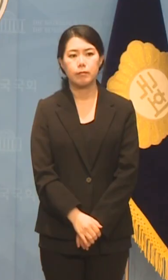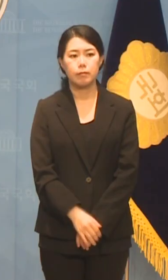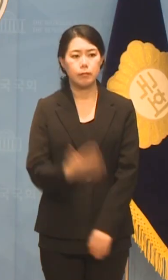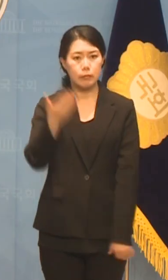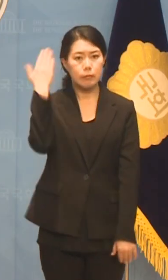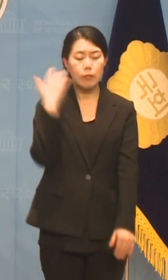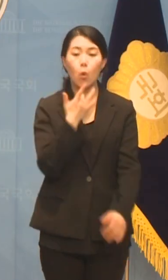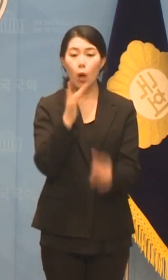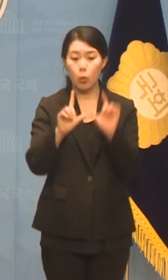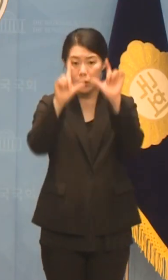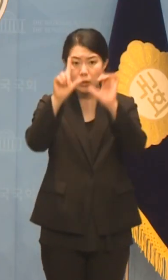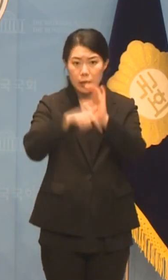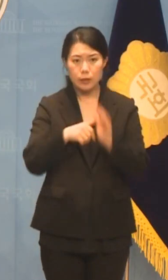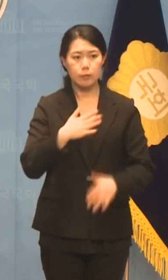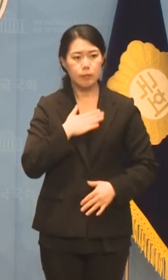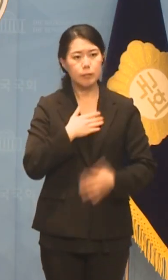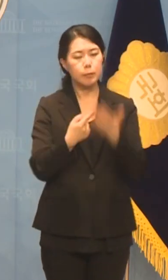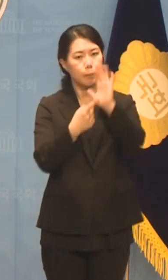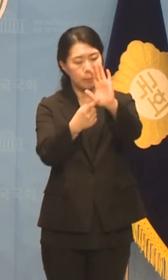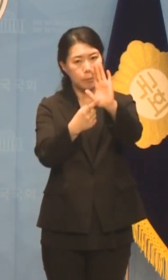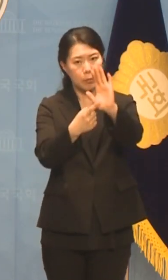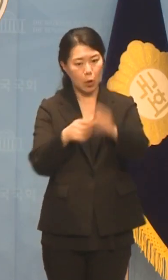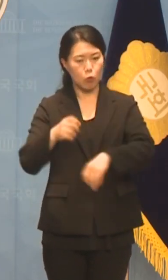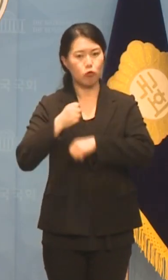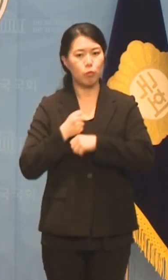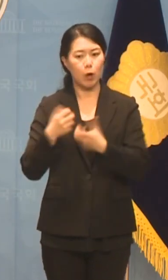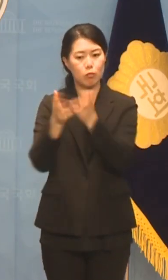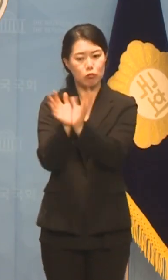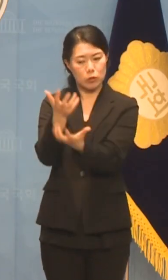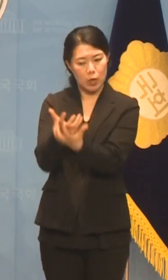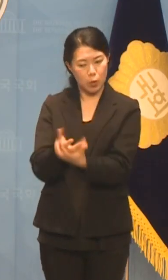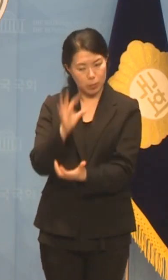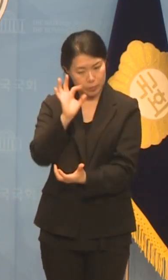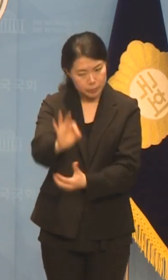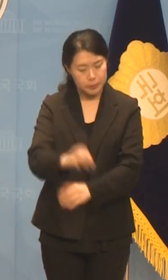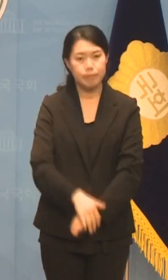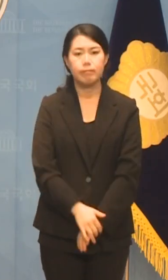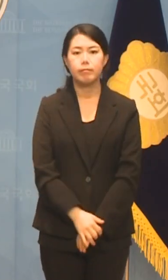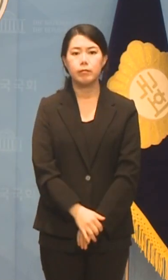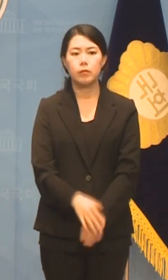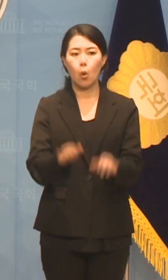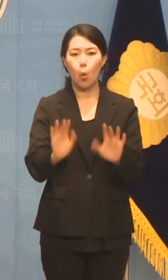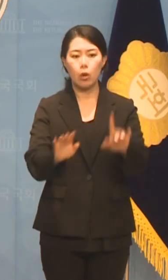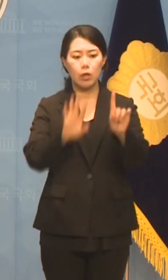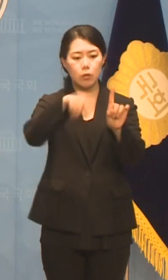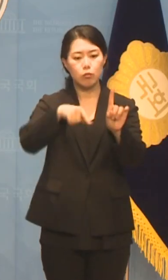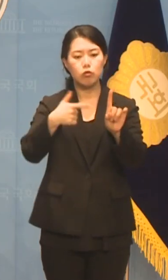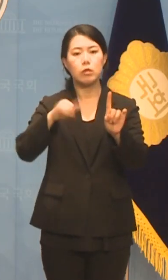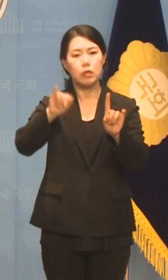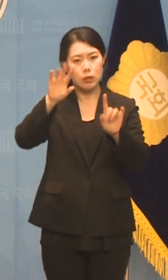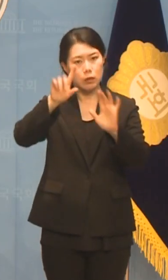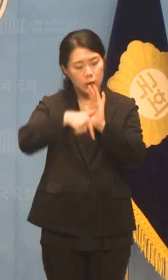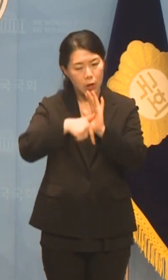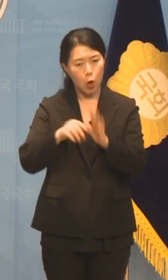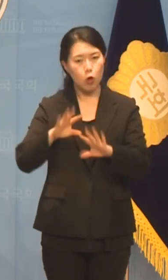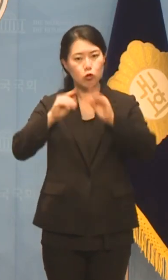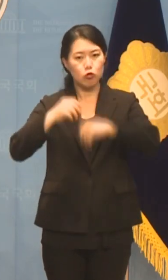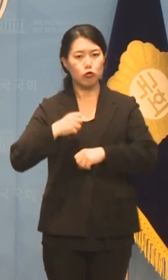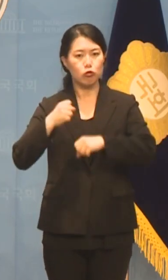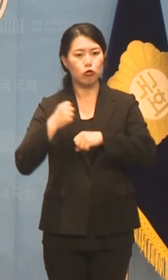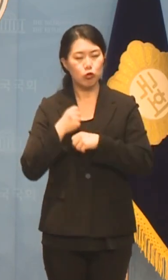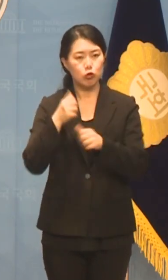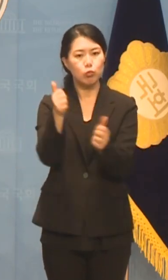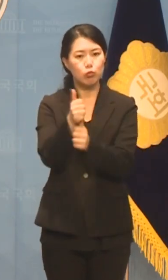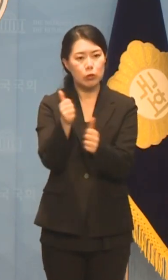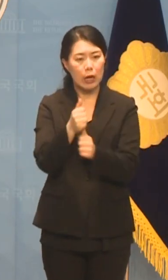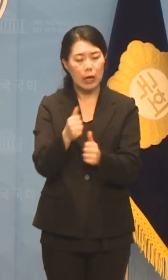지난 화요일 제가 언론을 통해 발표했던 국방부 자료에 따르면 올 1분기 육군 부사관 희망